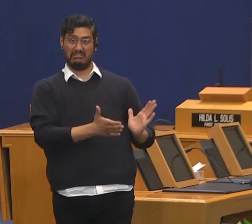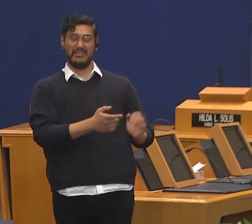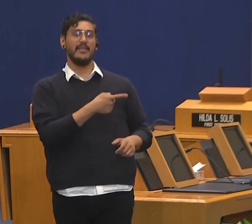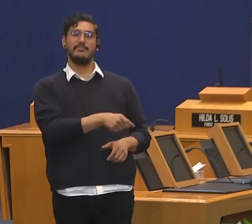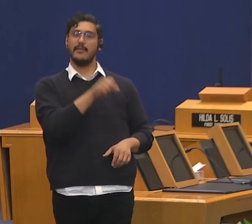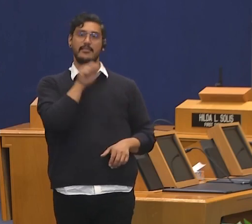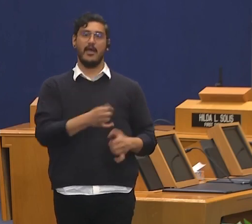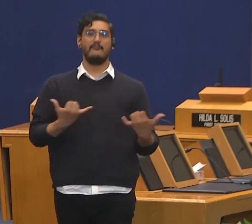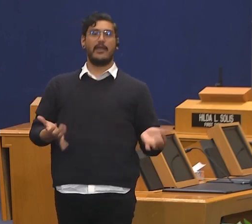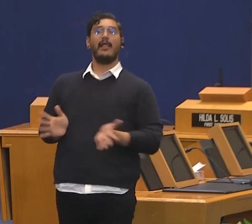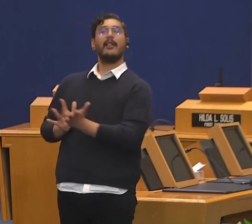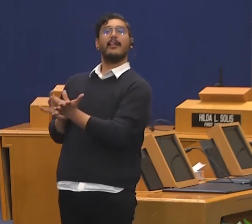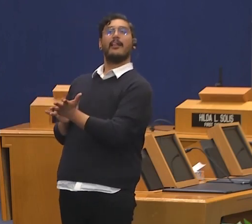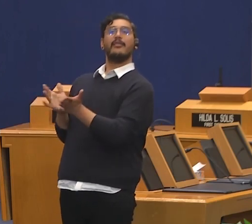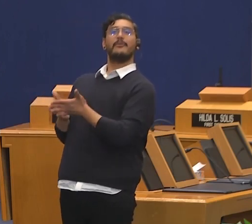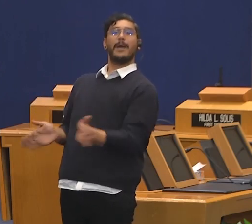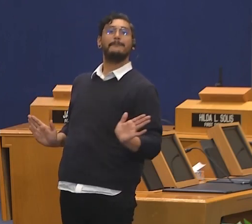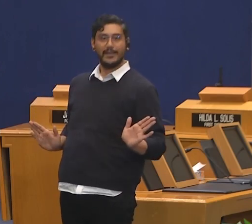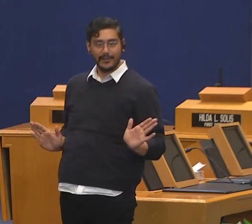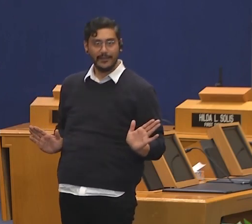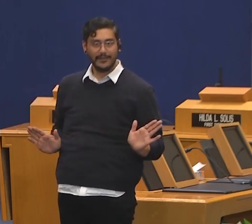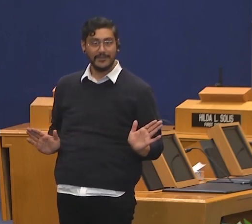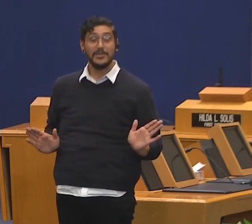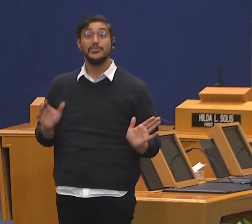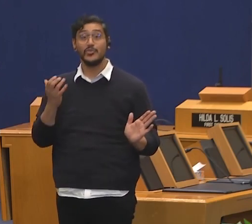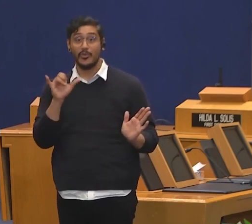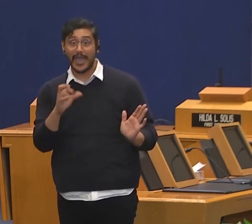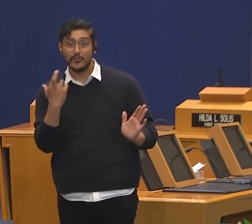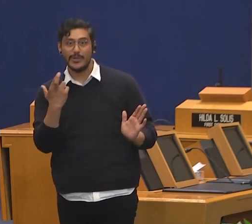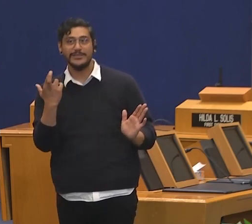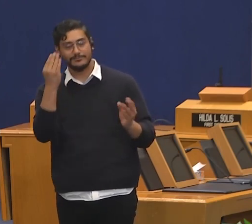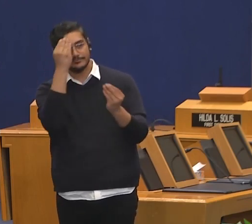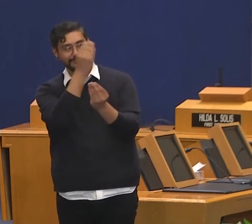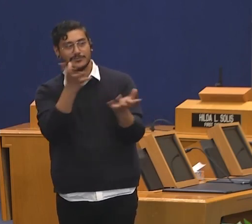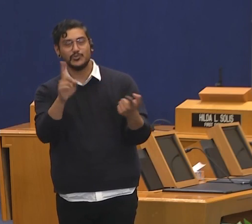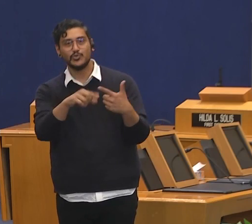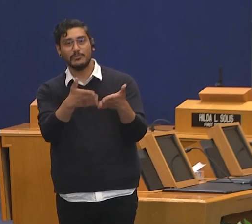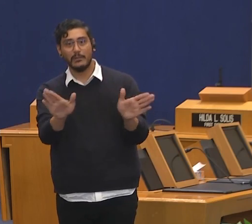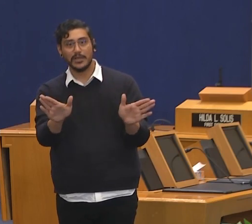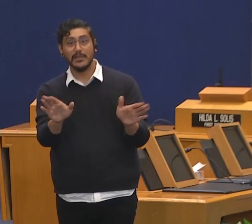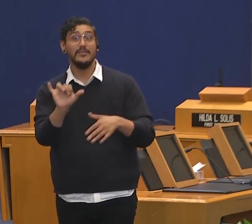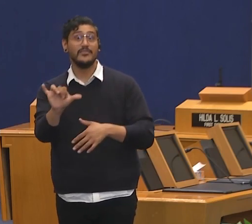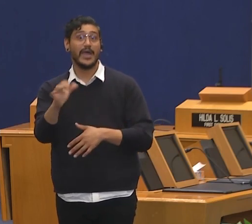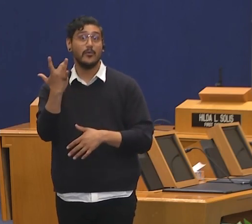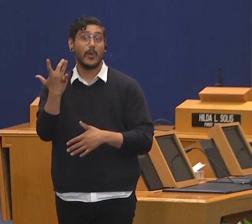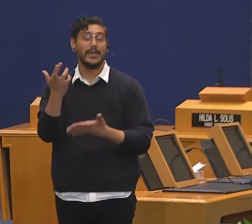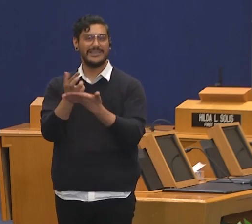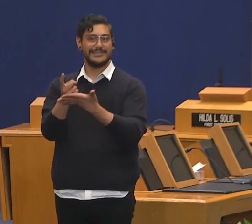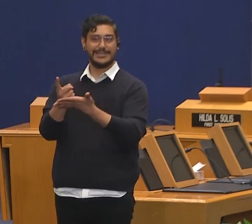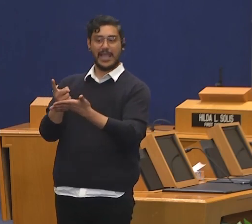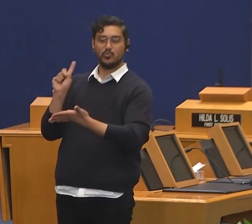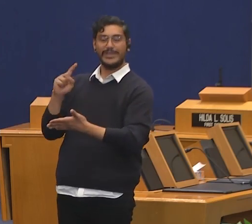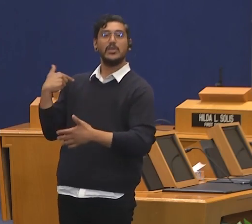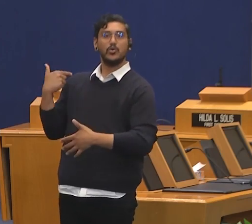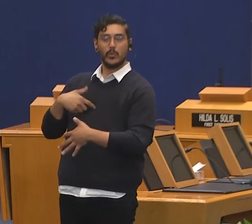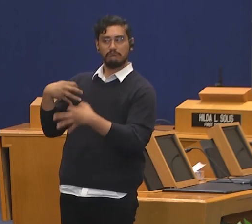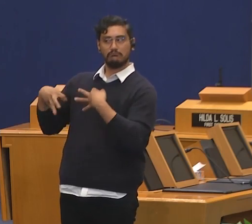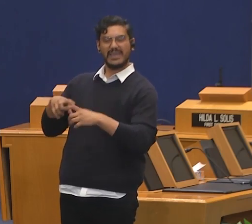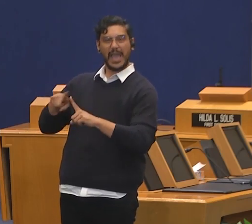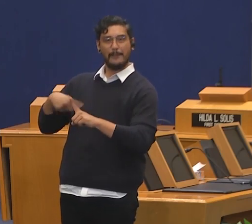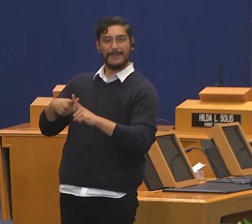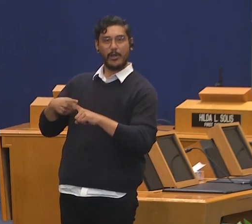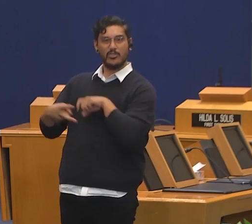al público es la mejor defensa. Por eso, la semana pasada advertimos a los consumidores sobre estafas en las que ladrones tratan de